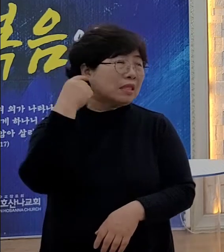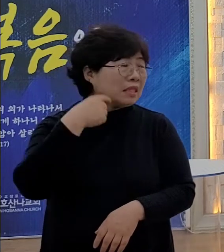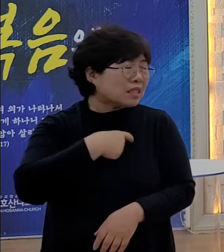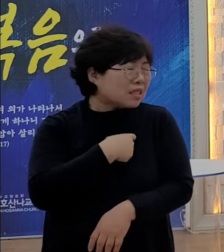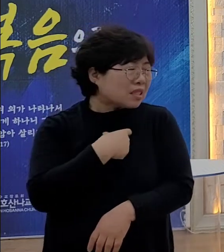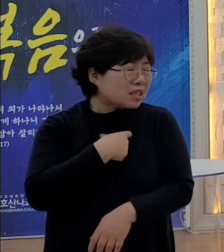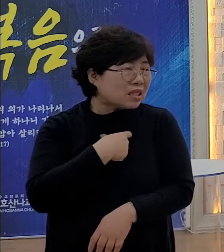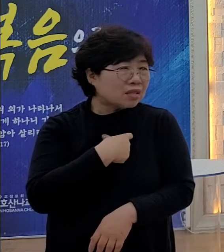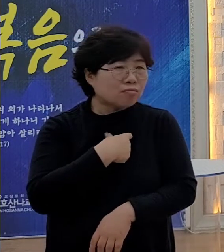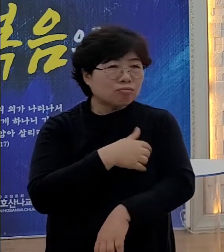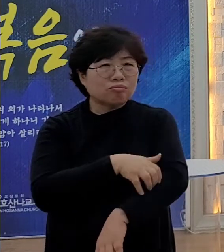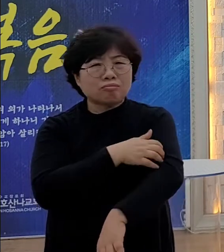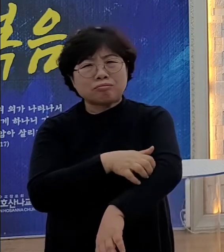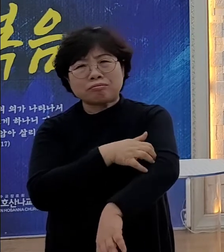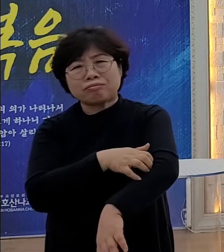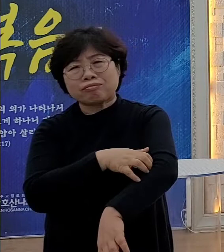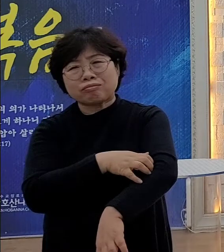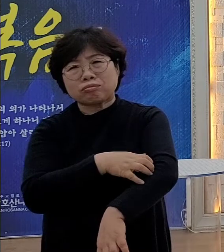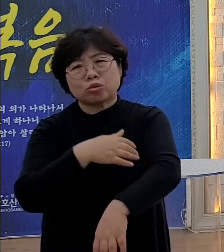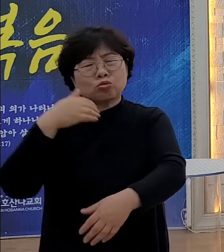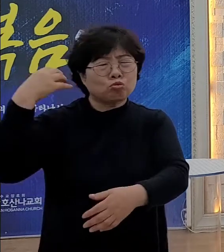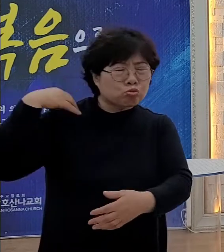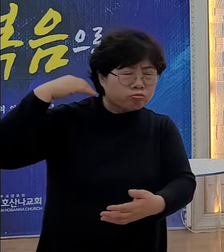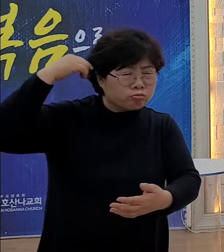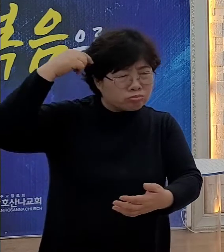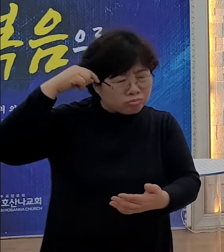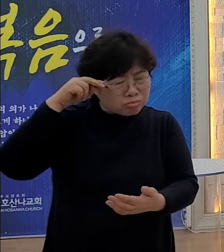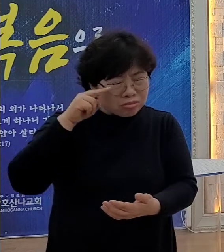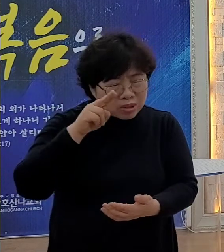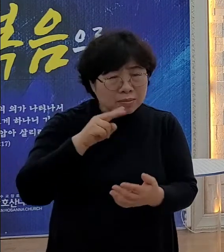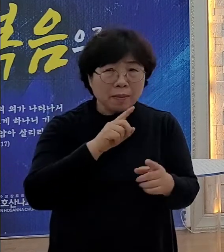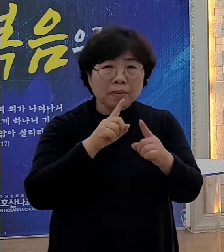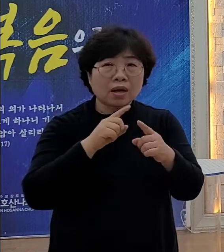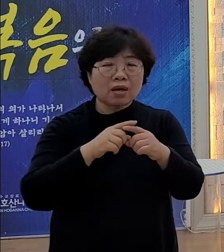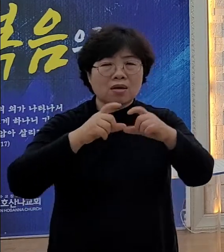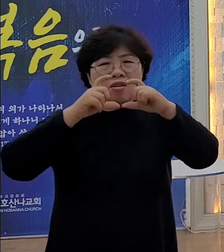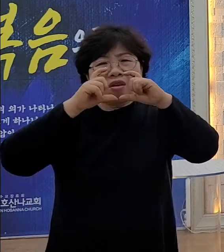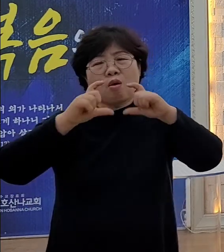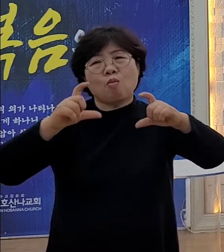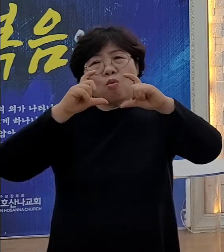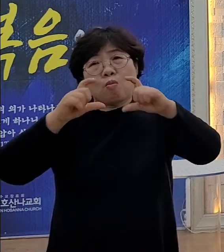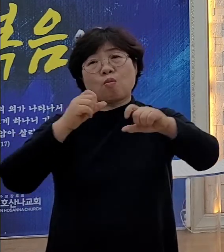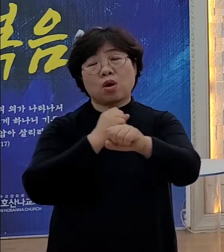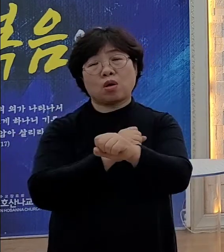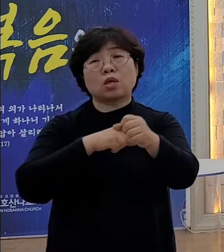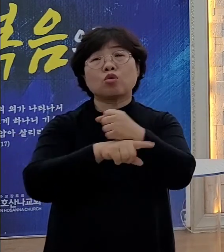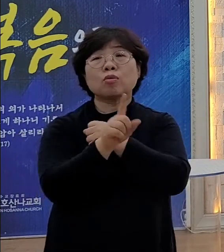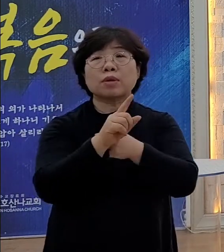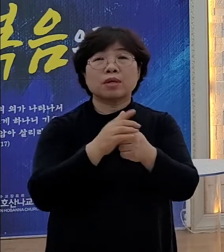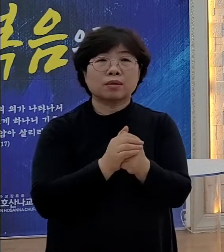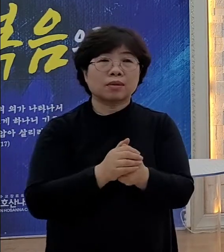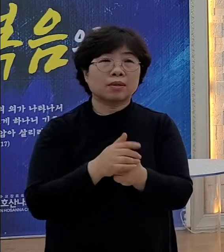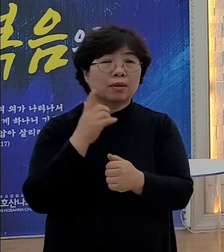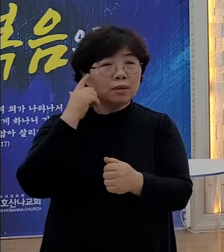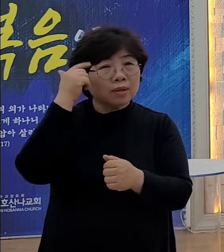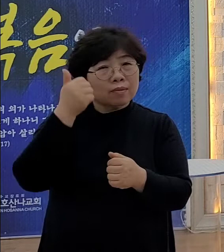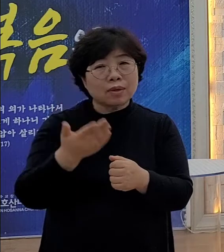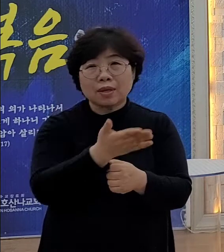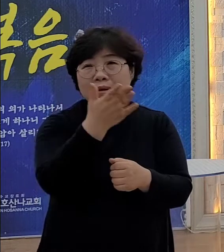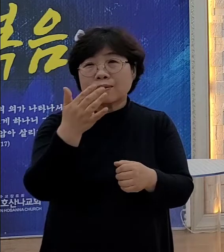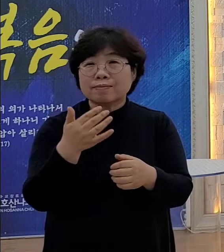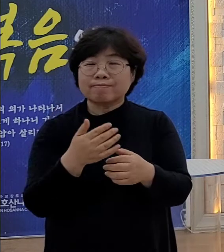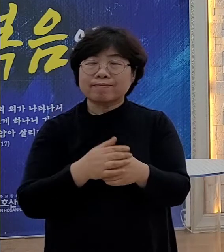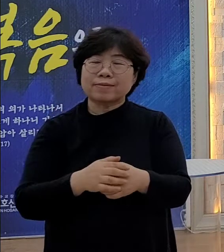싫고 불편하고 부담스럽고 제가 왜 물을까요? 저도 그냥 여러분 좋아하는